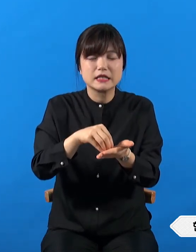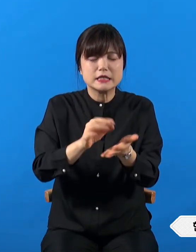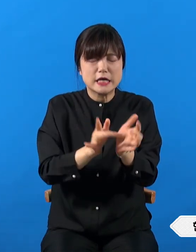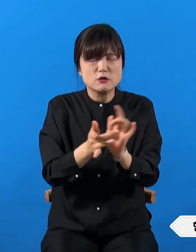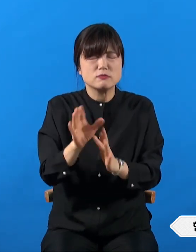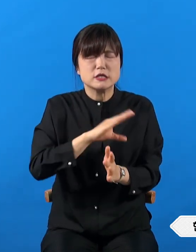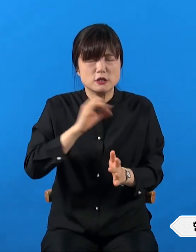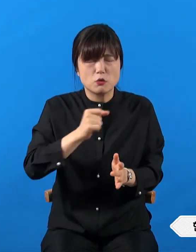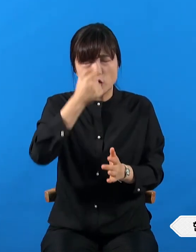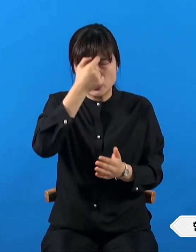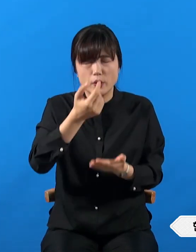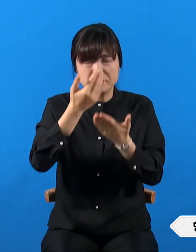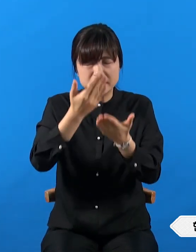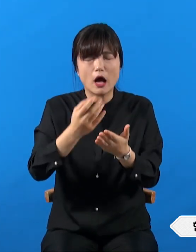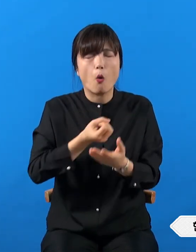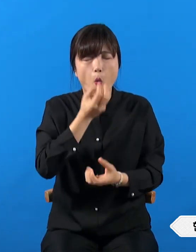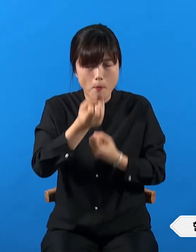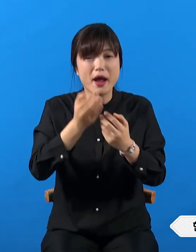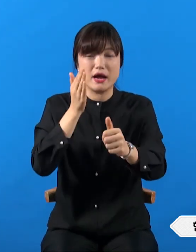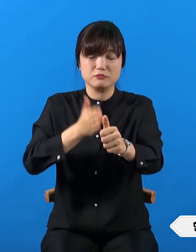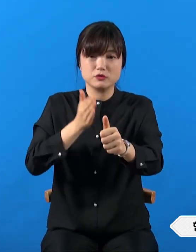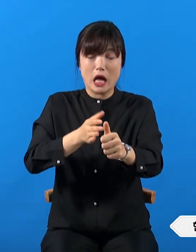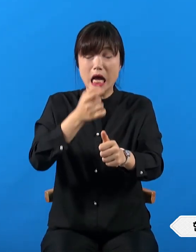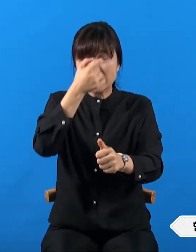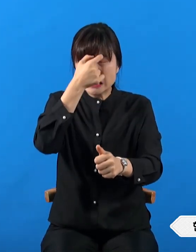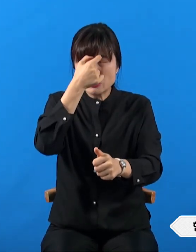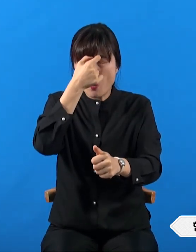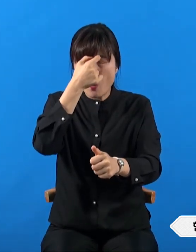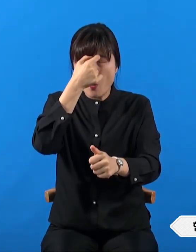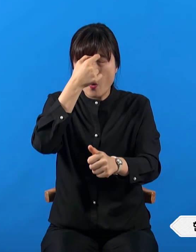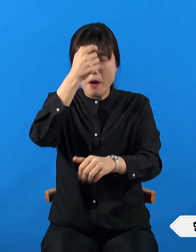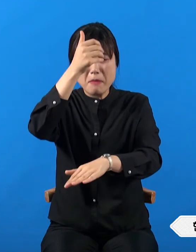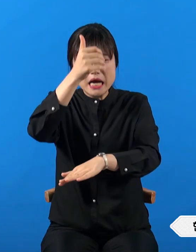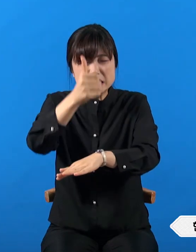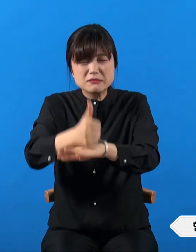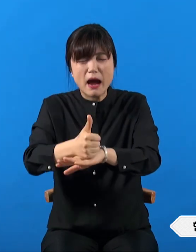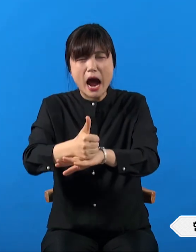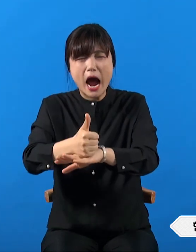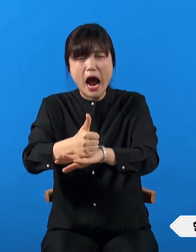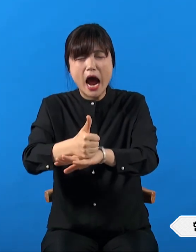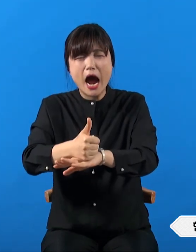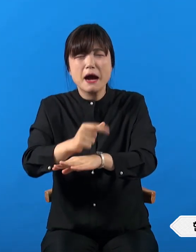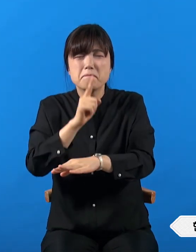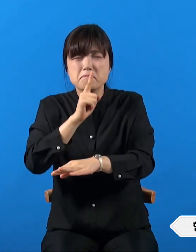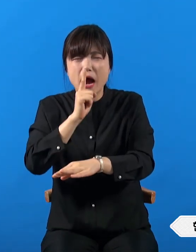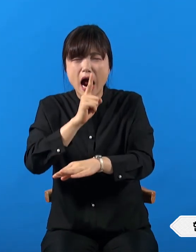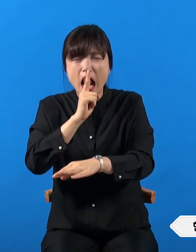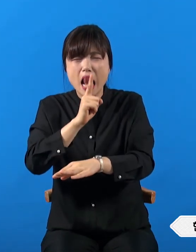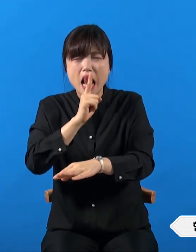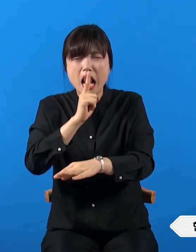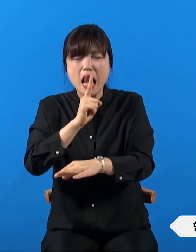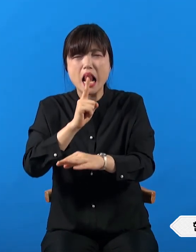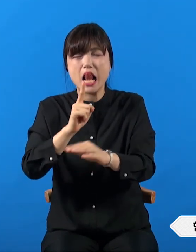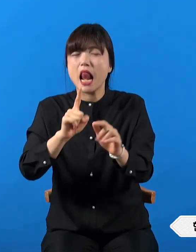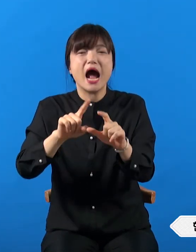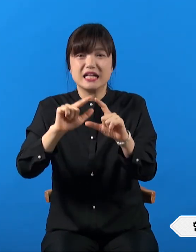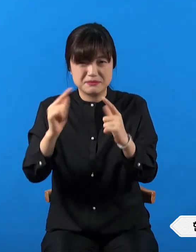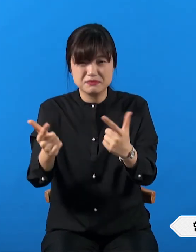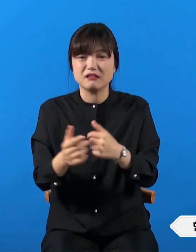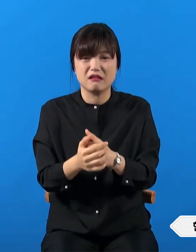그 고백을 하십시오. 그것은 기도를 마치는 하나의 무슨 형식적인 그런 문구가